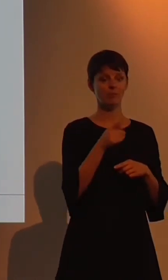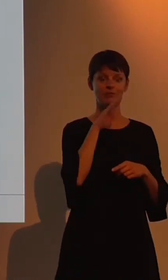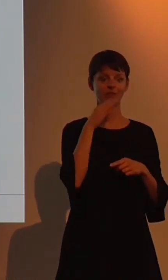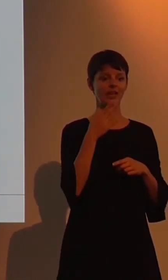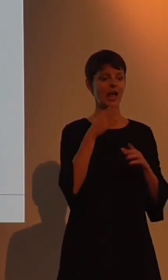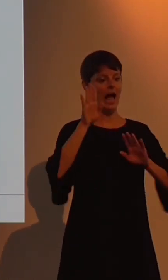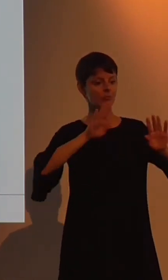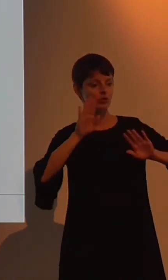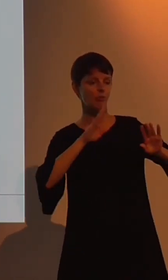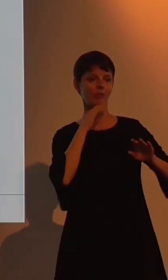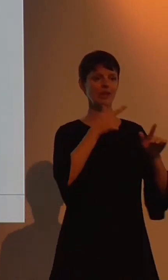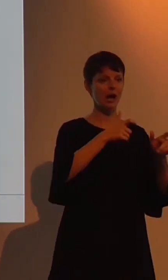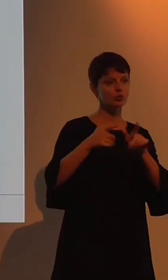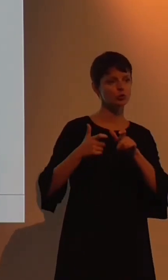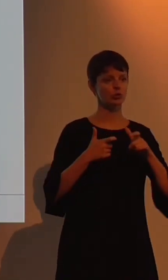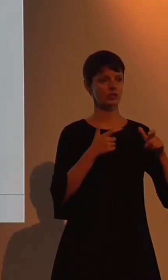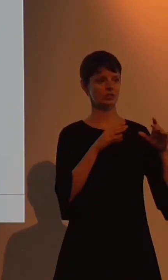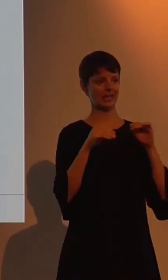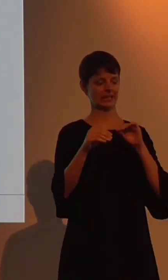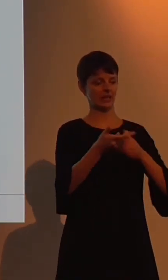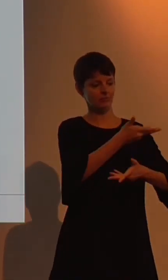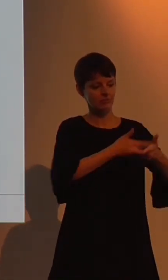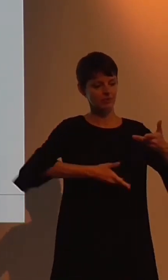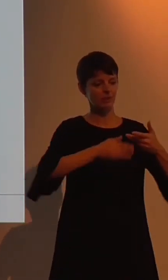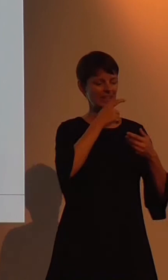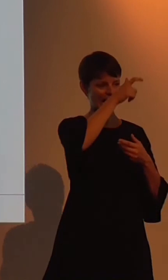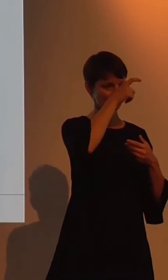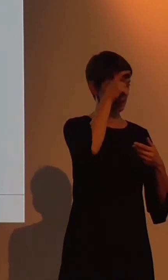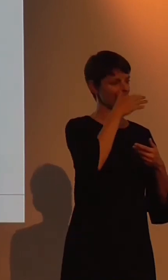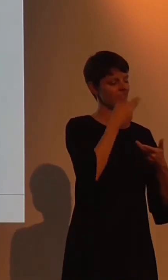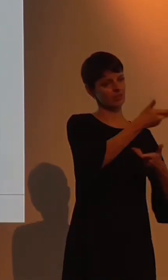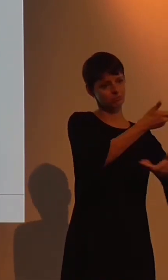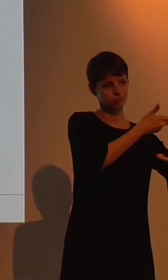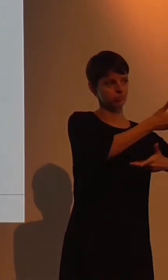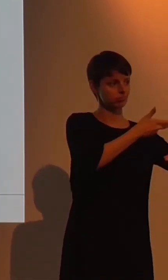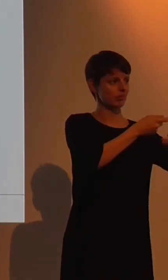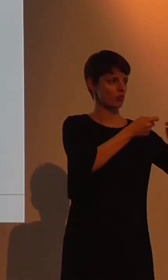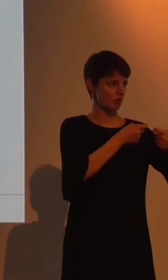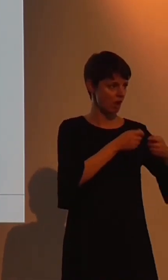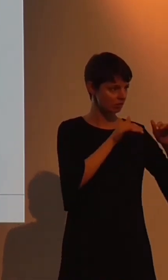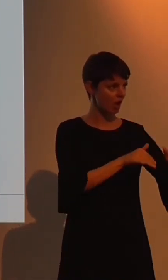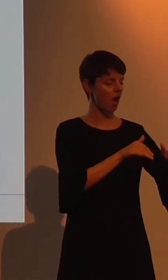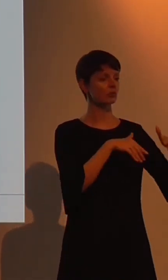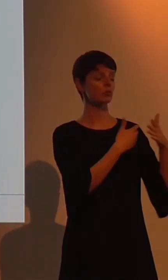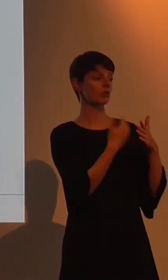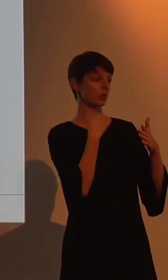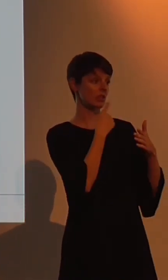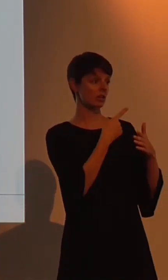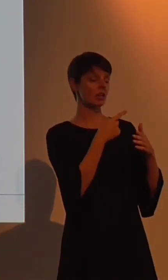in diesem Bereich machen, finanzieren die Sender selber. Das finanzieren wir aus eigenem Antrieb und auch aus eigenen gesellschaftlichen